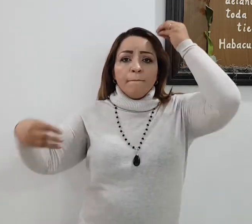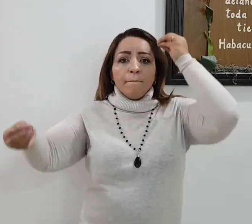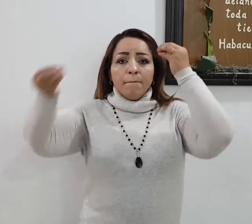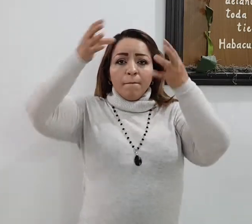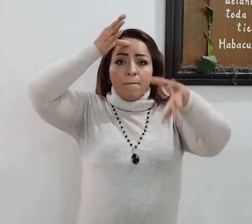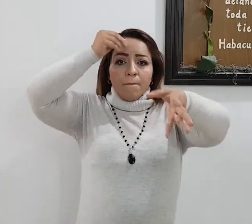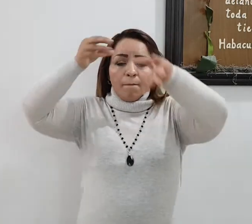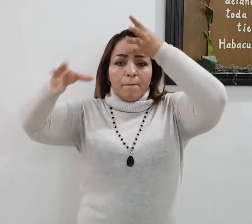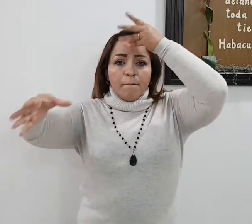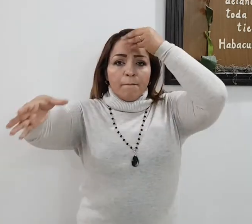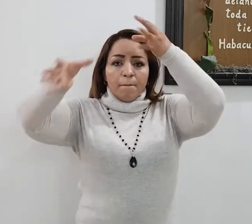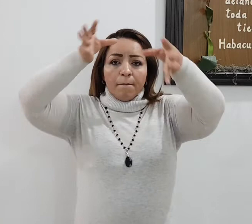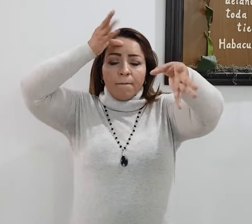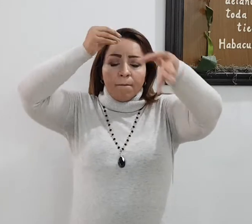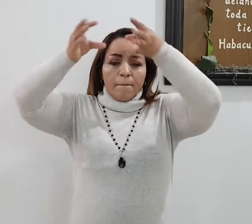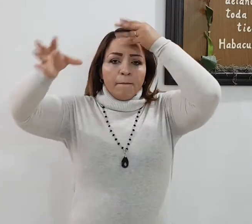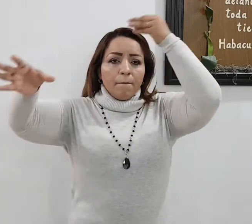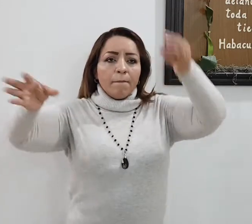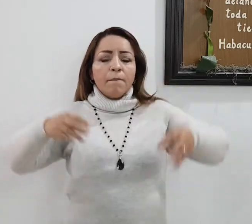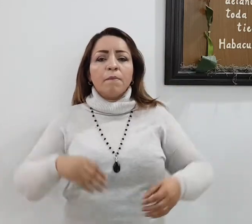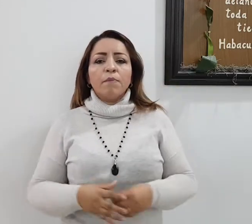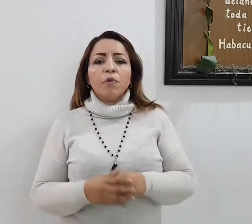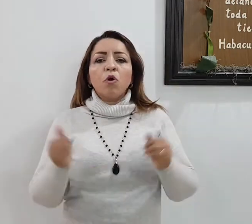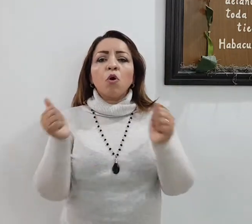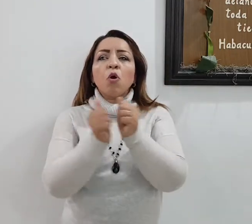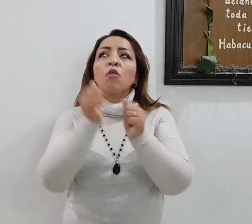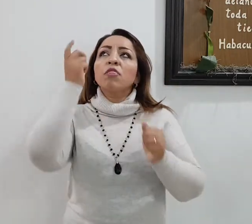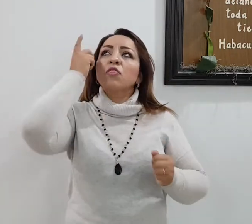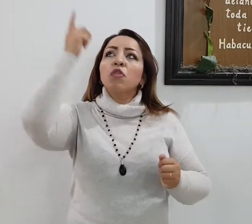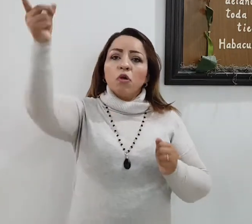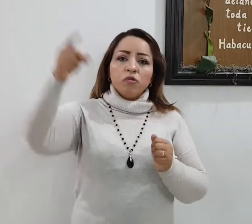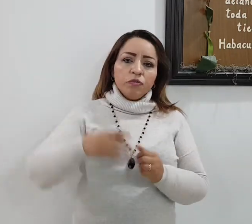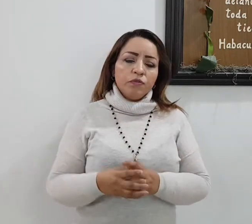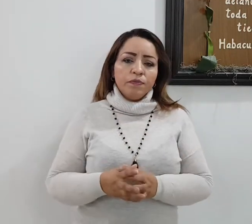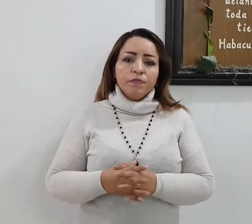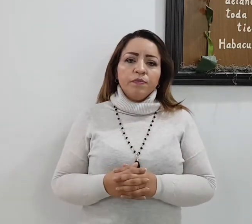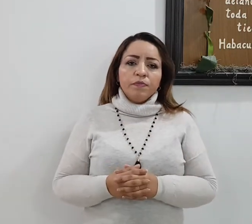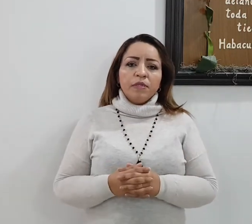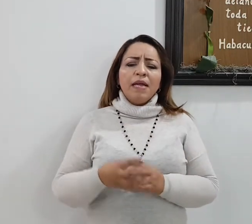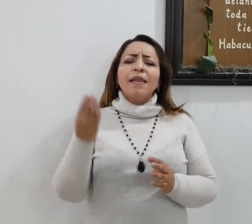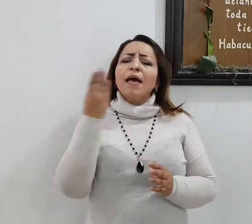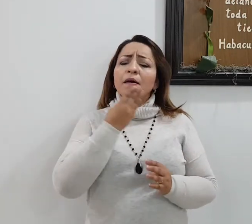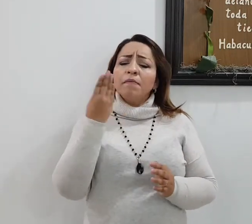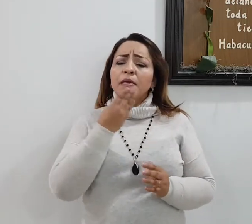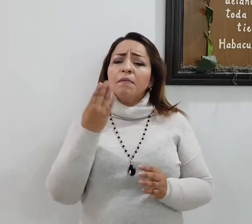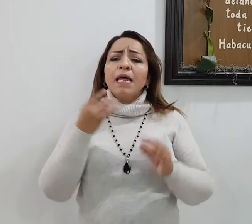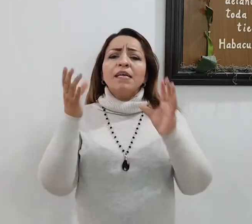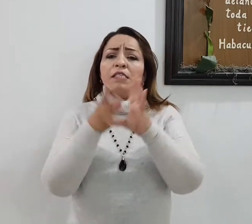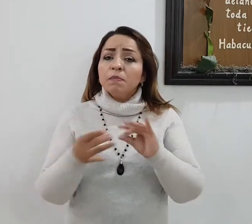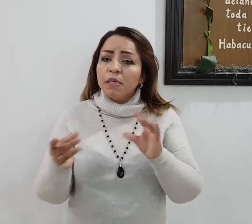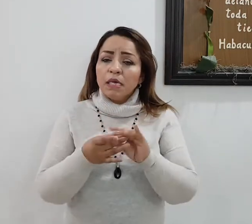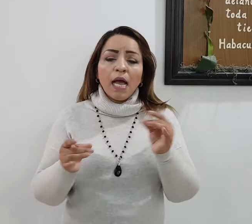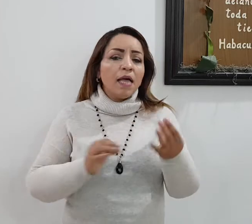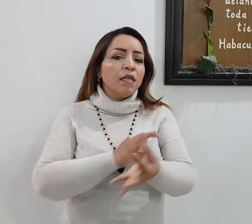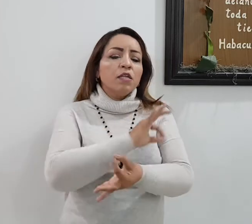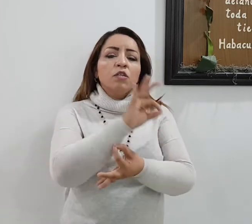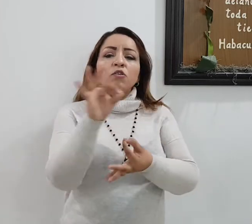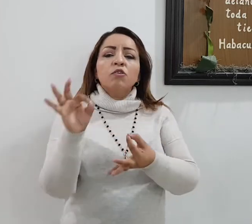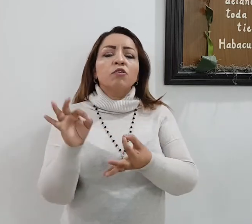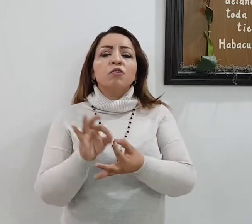Dios. La Biblia habla de todo género, hermano, de lectura. Yo no sé qué género le gusta, espero que no sea el libro Vaquero y Vanidades, porque